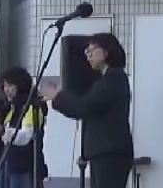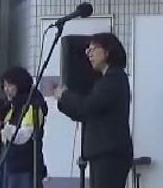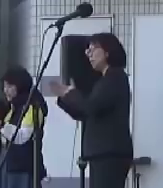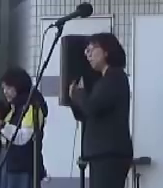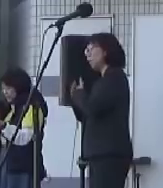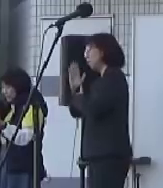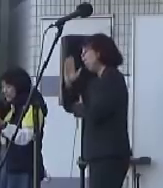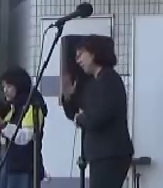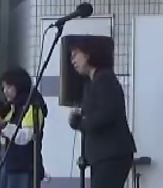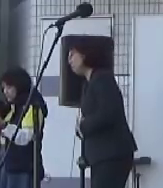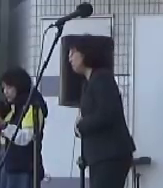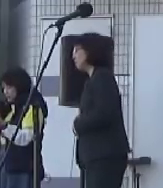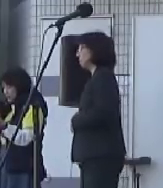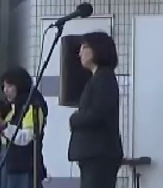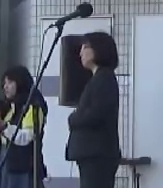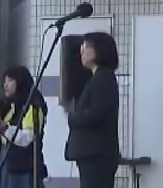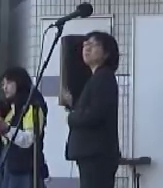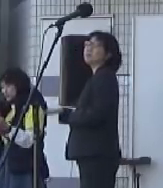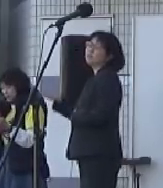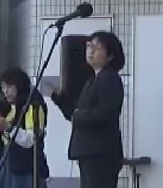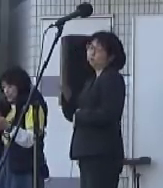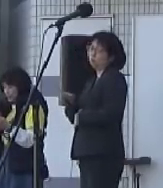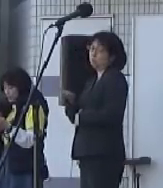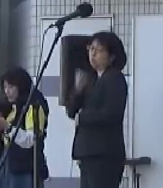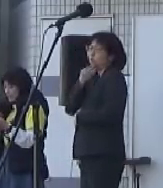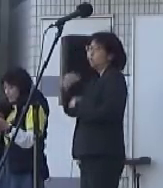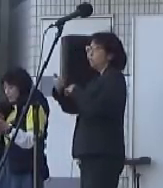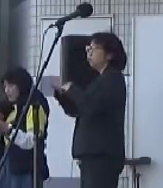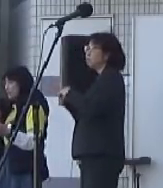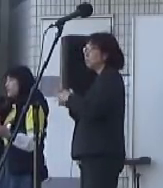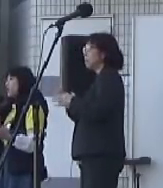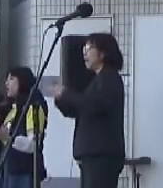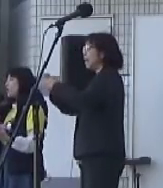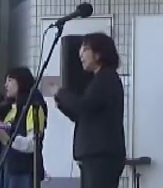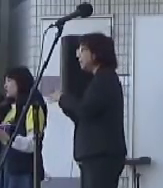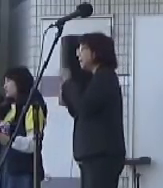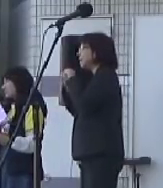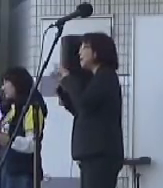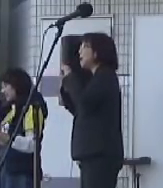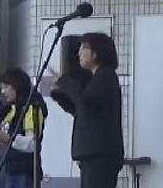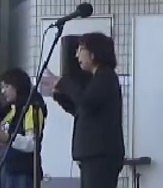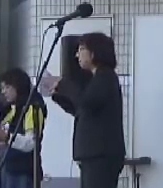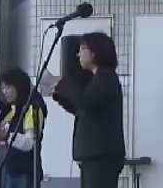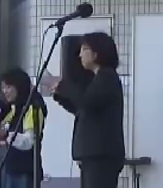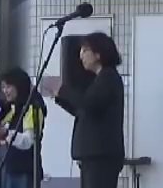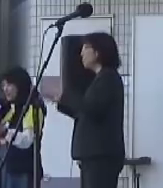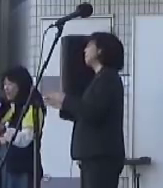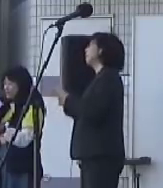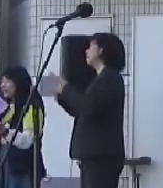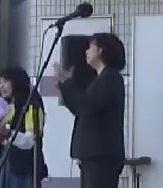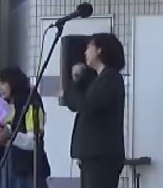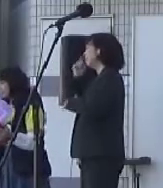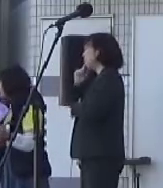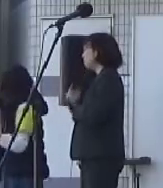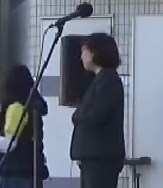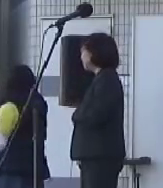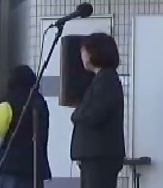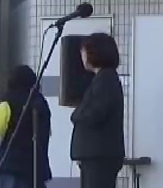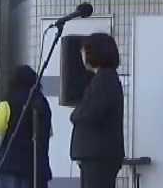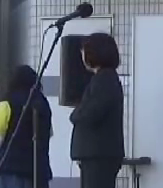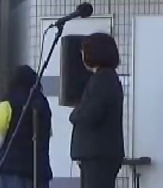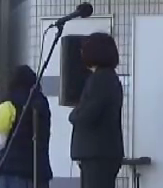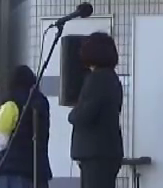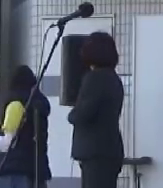。それでは続きまして、福島連帯キャラバンからの報告に移りたいと思います。代表いたしま